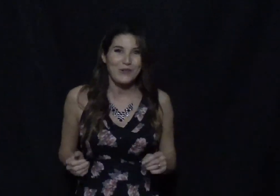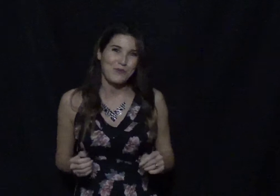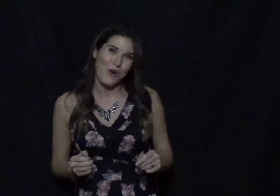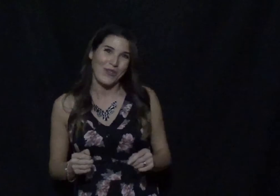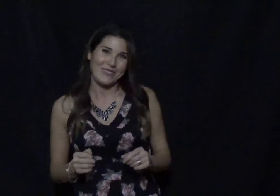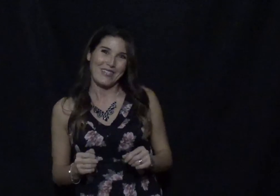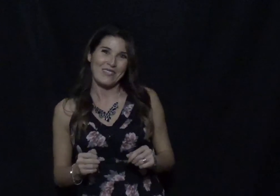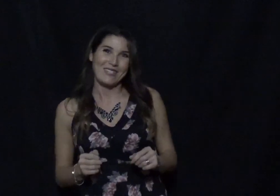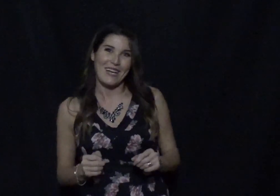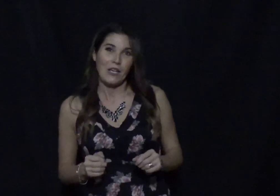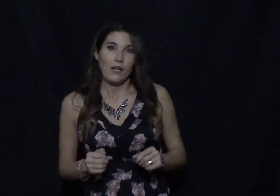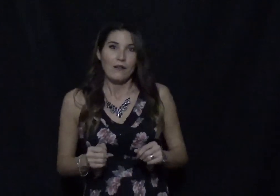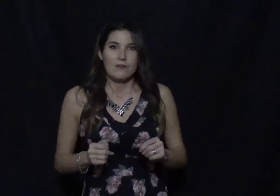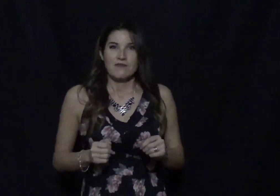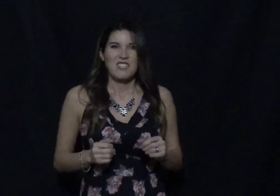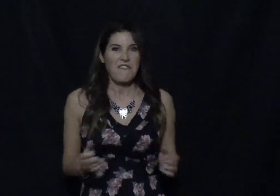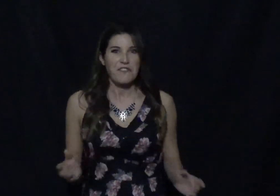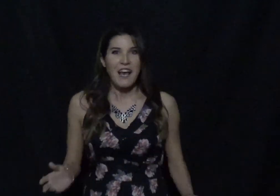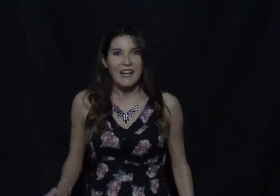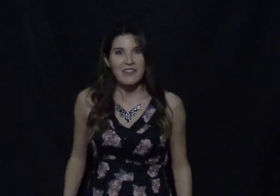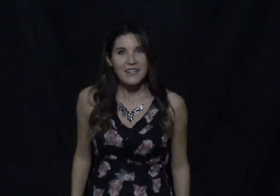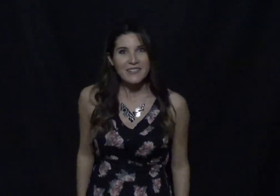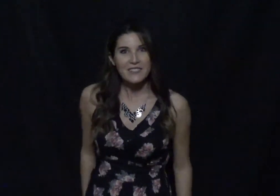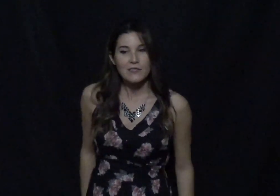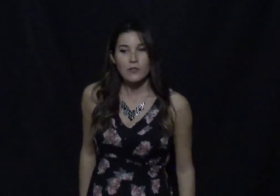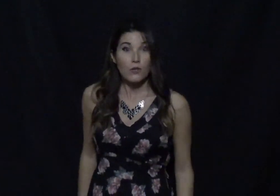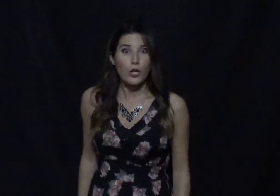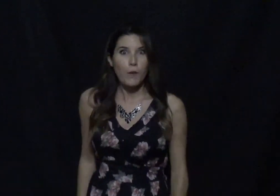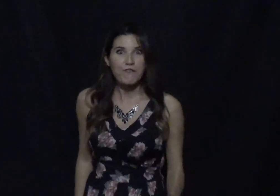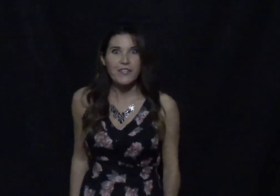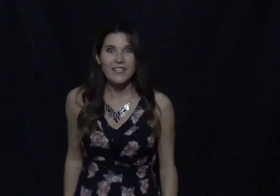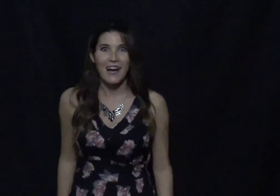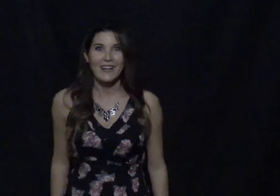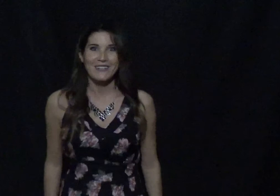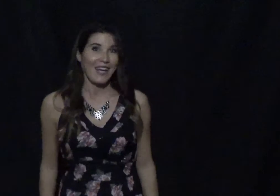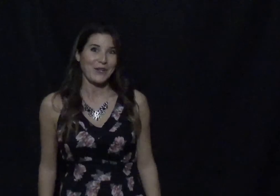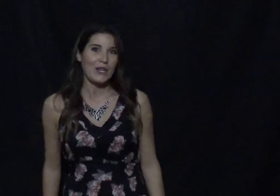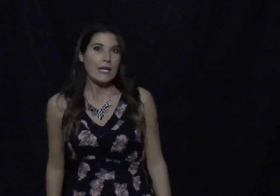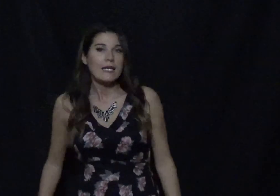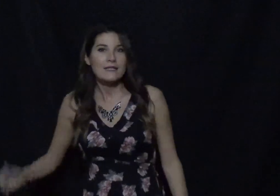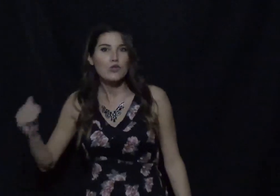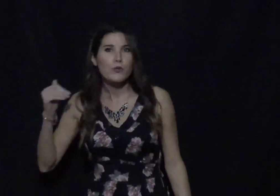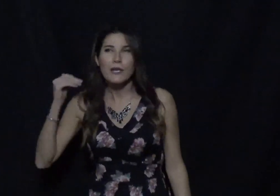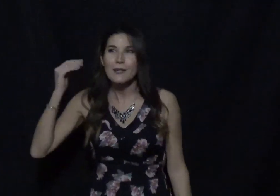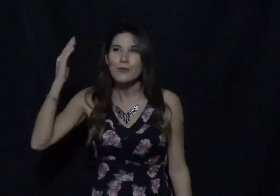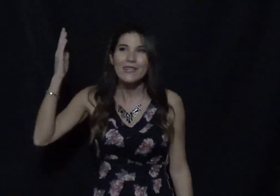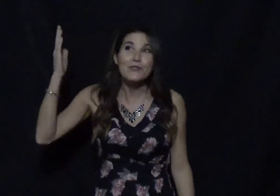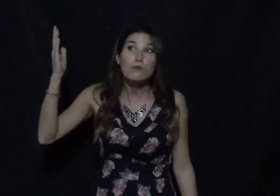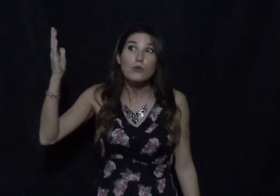di buono nella vita. Che figata! Che roba figa! Ecco, si è subito catapultati in un mondo